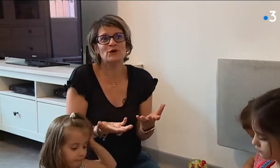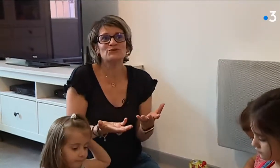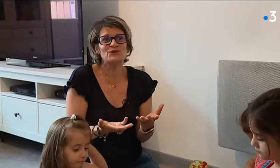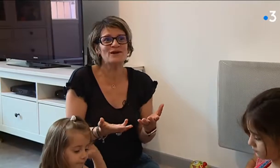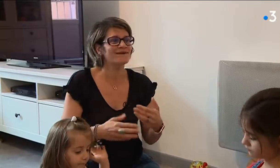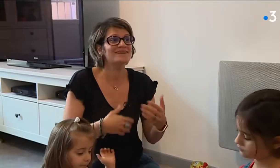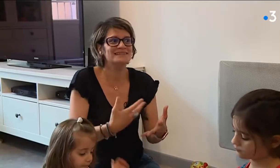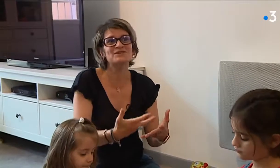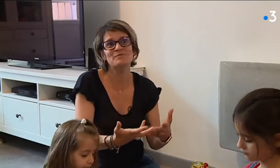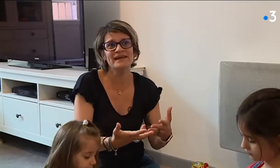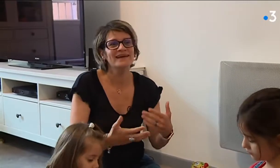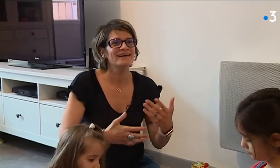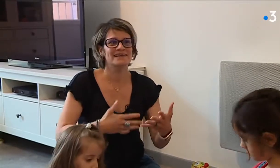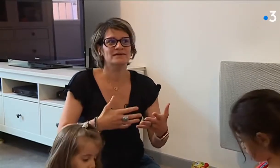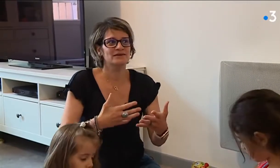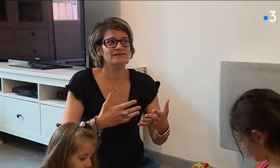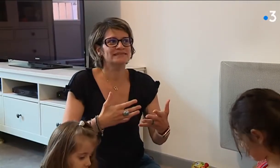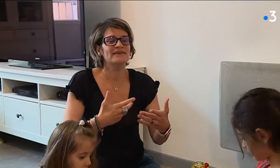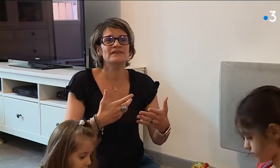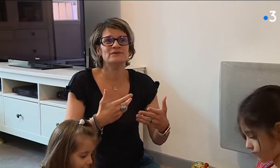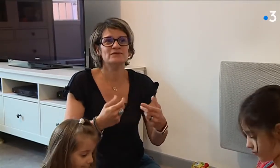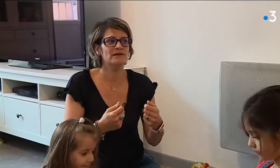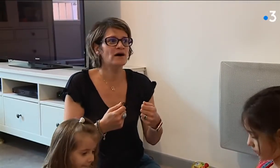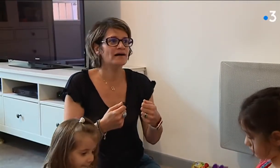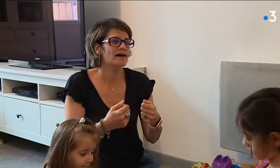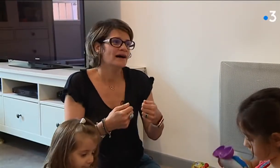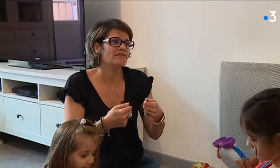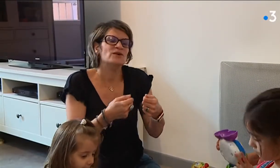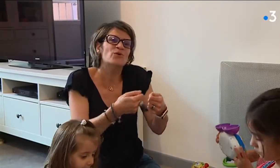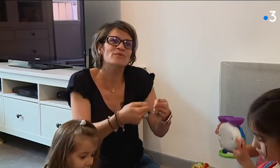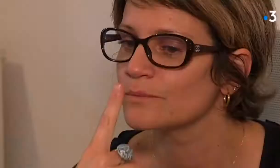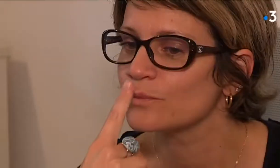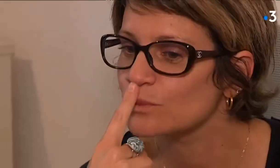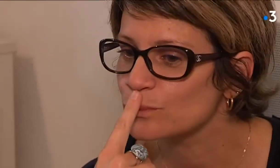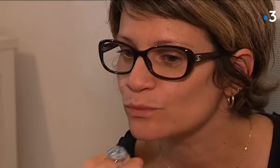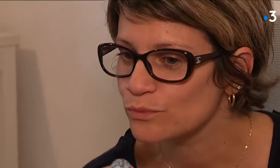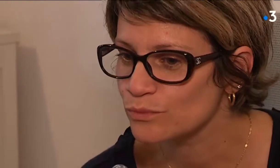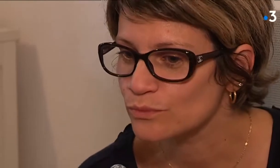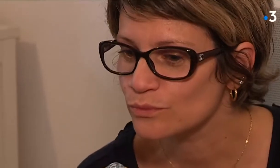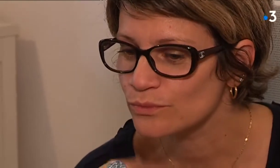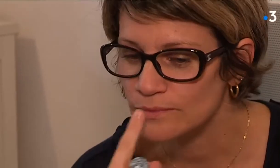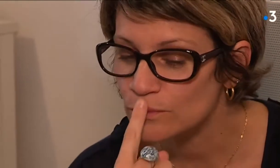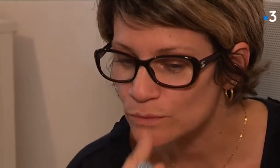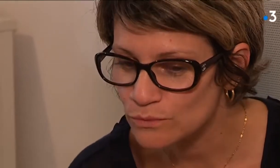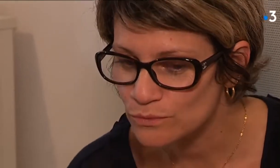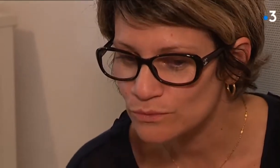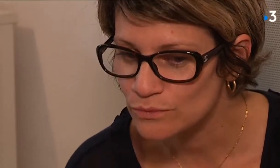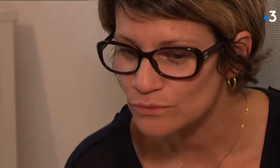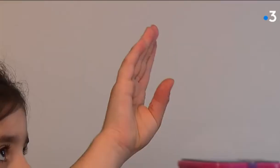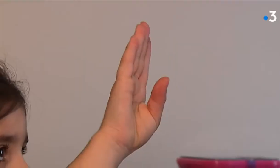tout seul, s'il te plaît, et ça évite d'avoir à faire une remontrance. Une pratique qui rassure aussi les plus petits qui